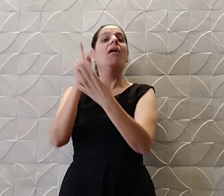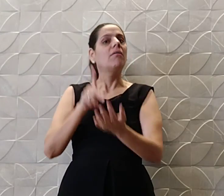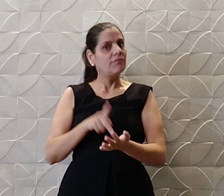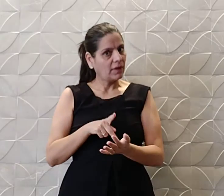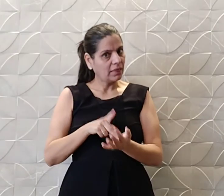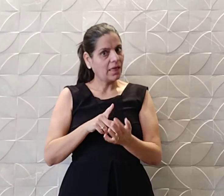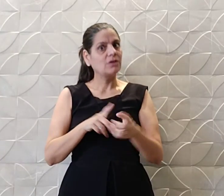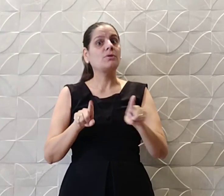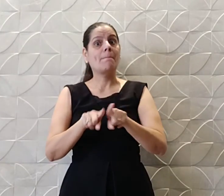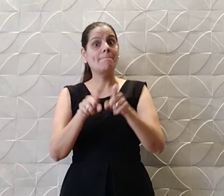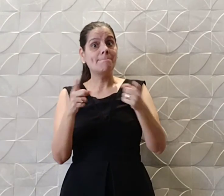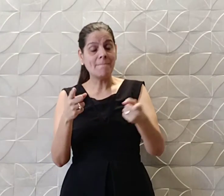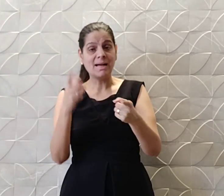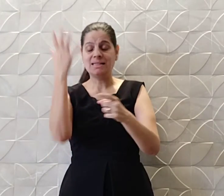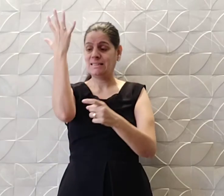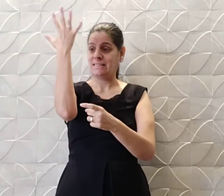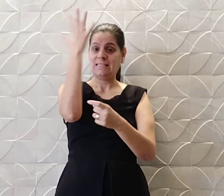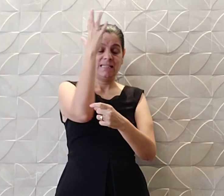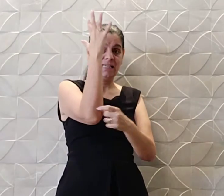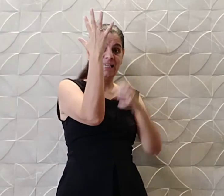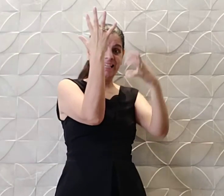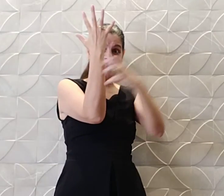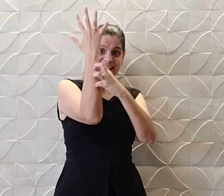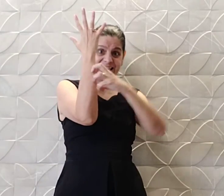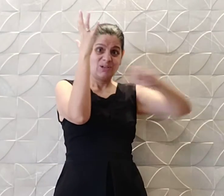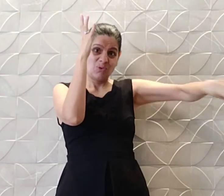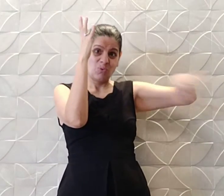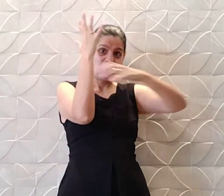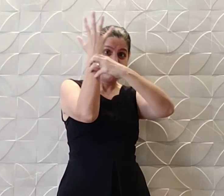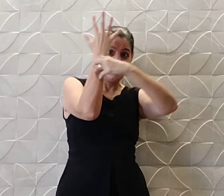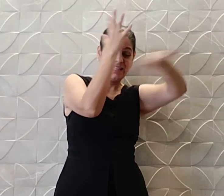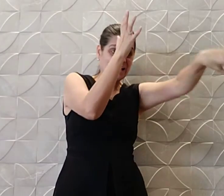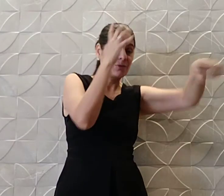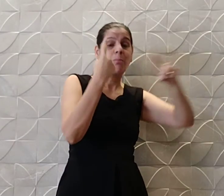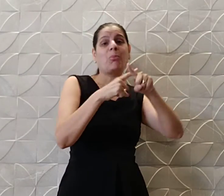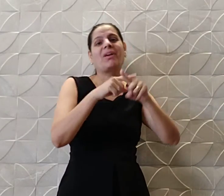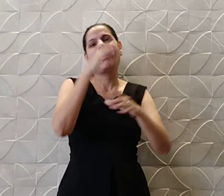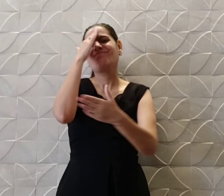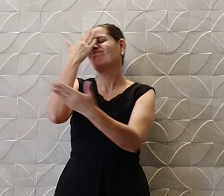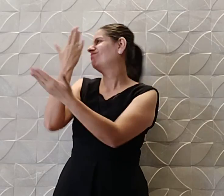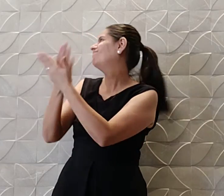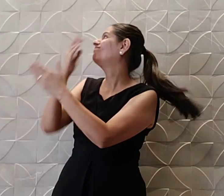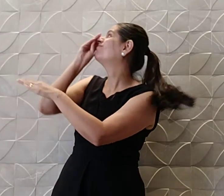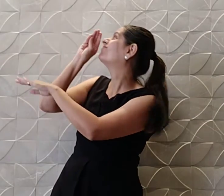foram cortados porque não creram e que vocês estão ali porque creem.